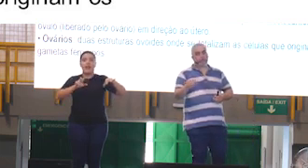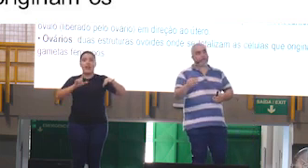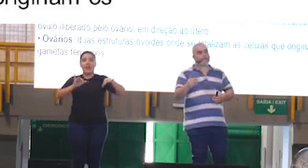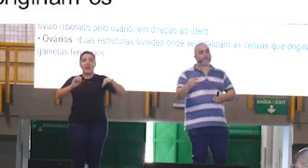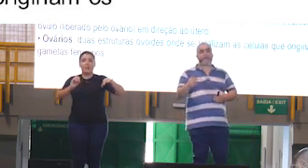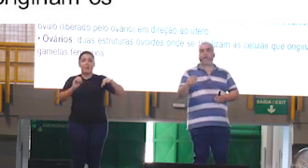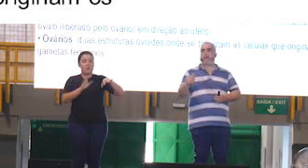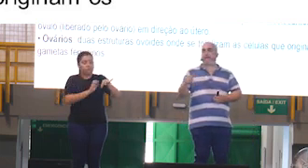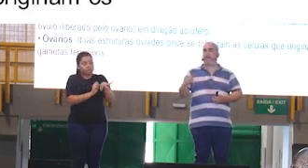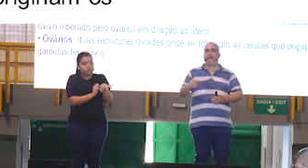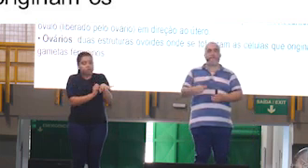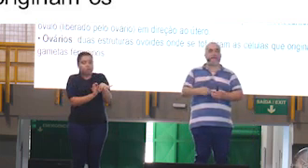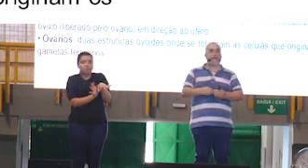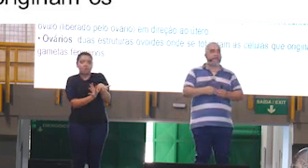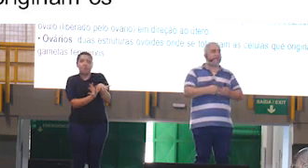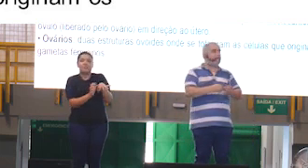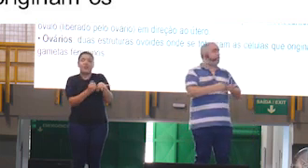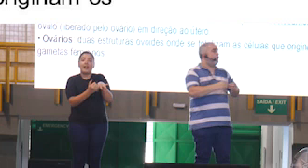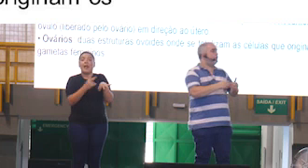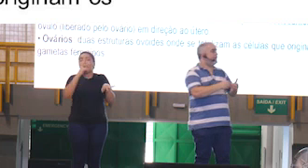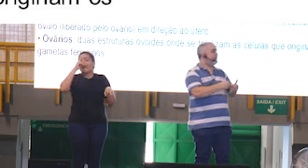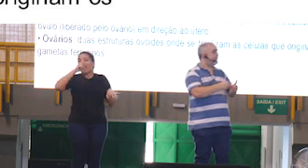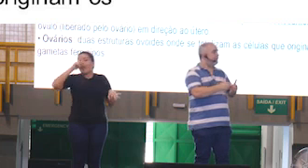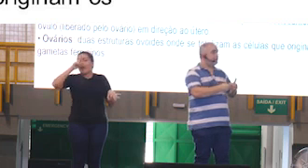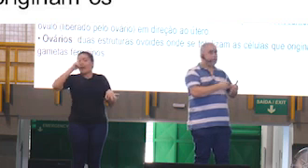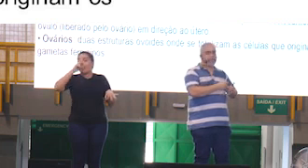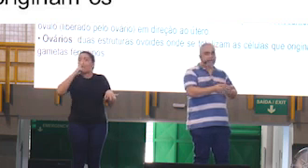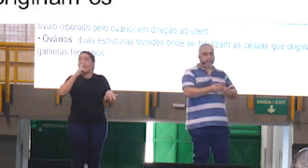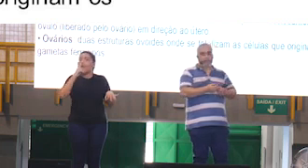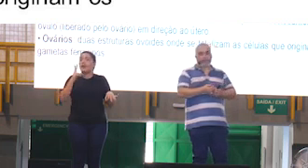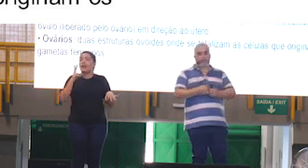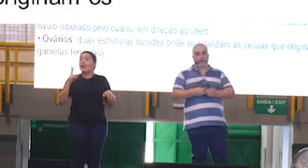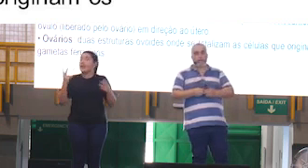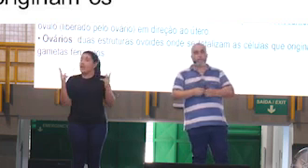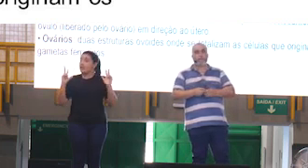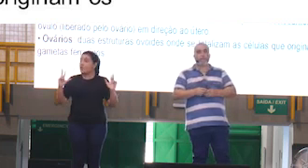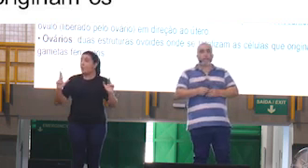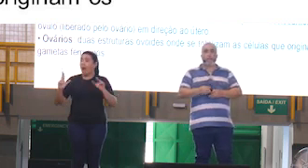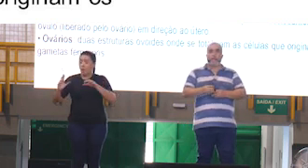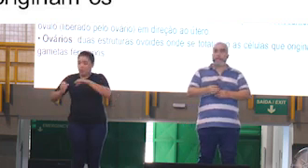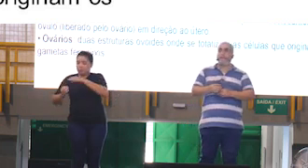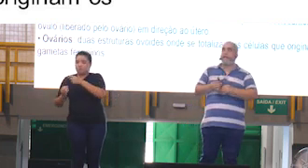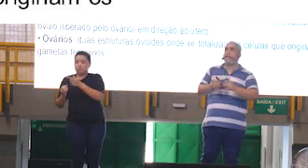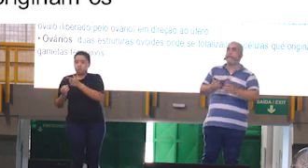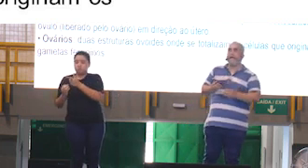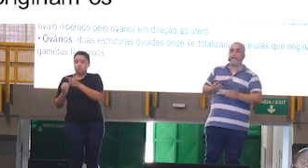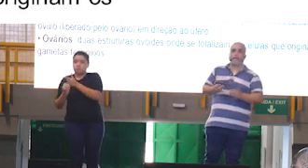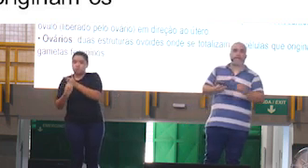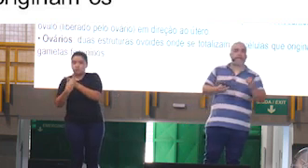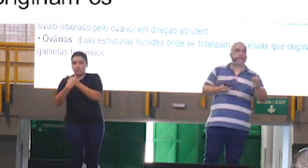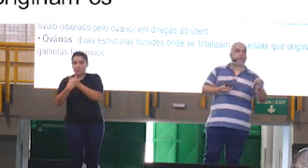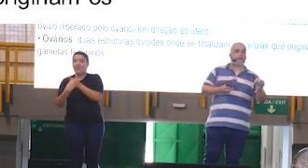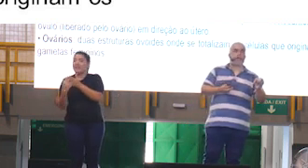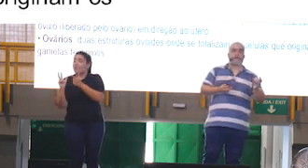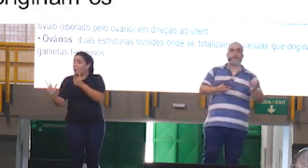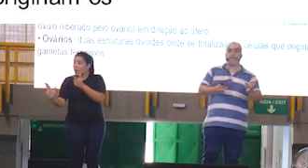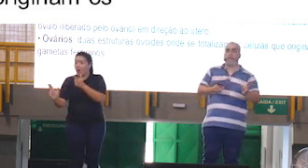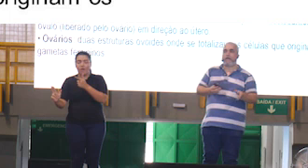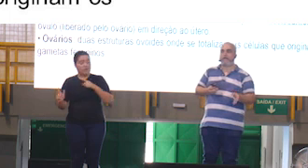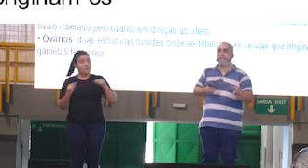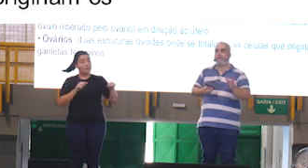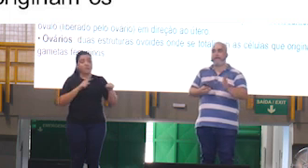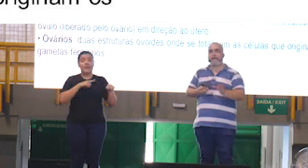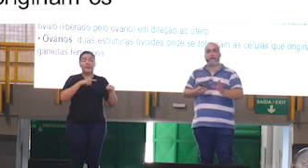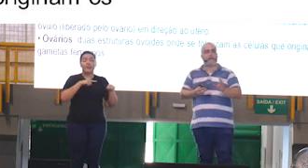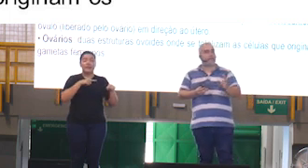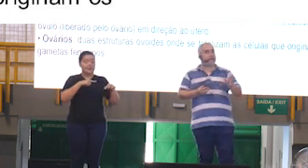uma estrutura tecidual que lembra quem? O tecido do saco escrotal, e os grandes lábios, que vai ter uma estrutura